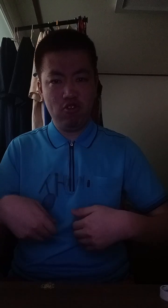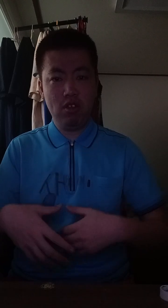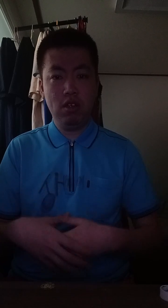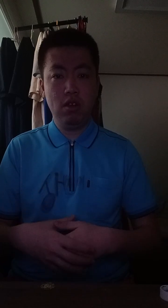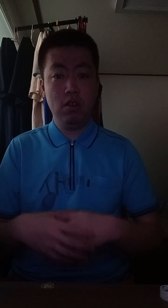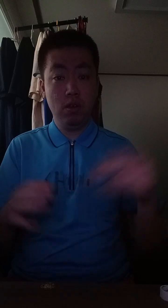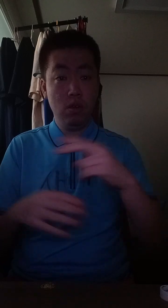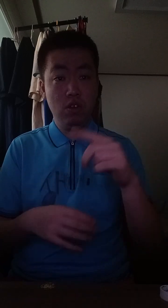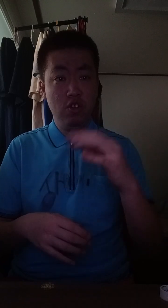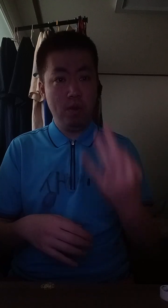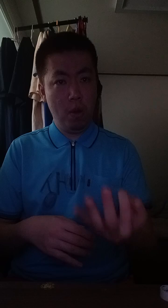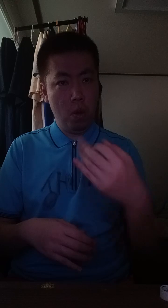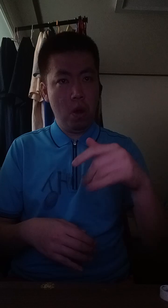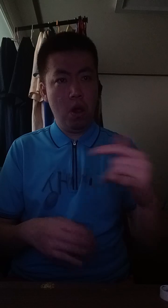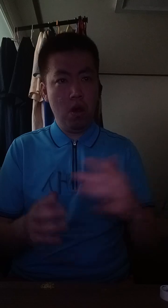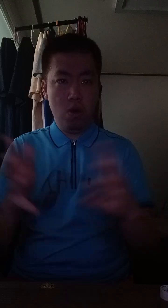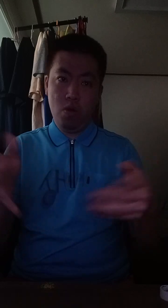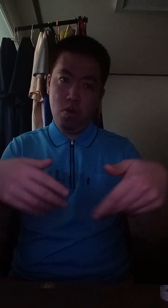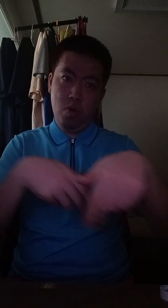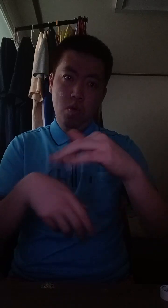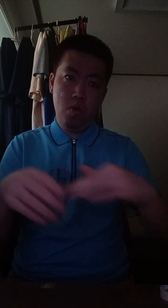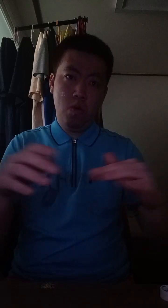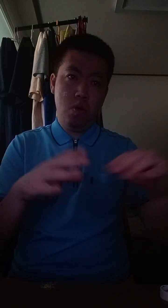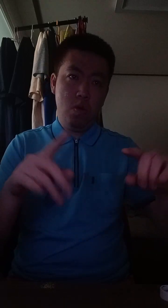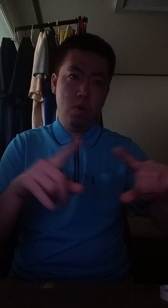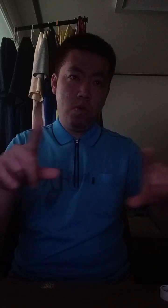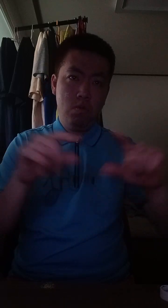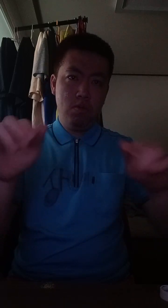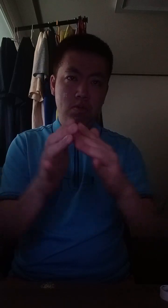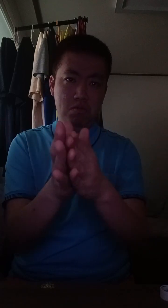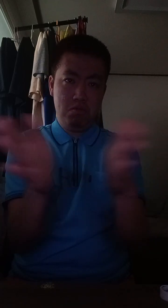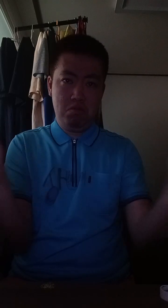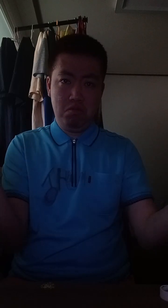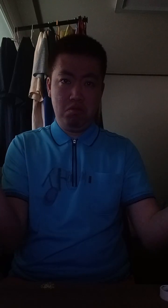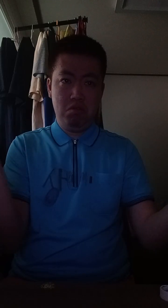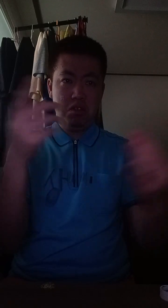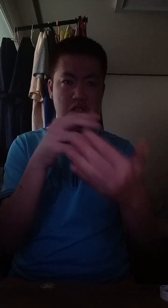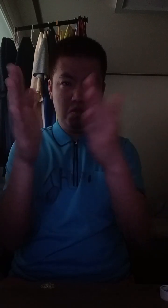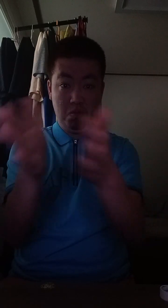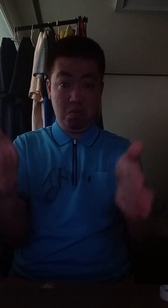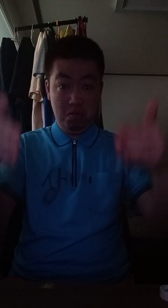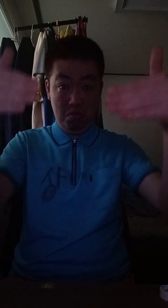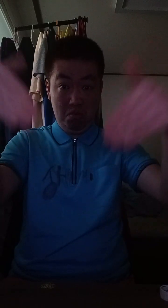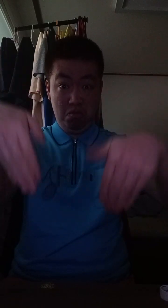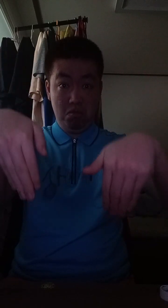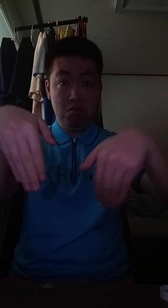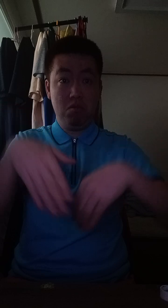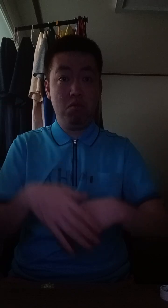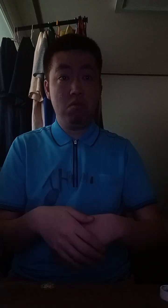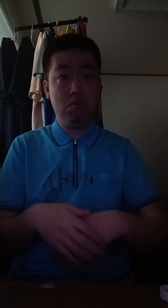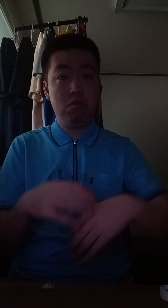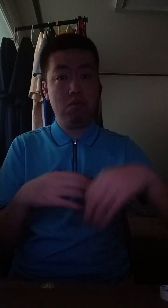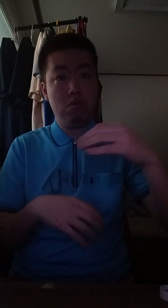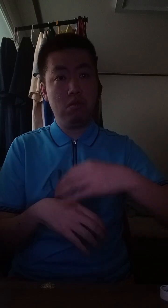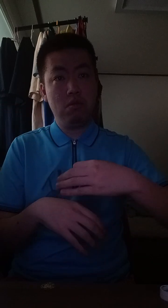3호선 충무로역. 지하철을 타고 내릴 때 복폭을 넓혀야 할 정도로 틈이 넓습니다. 승강장 틈새가 넓은 몇